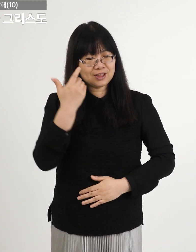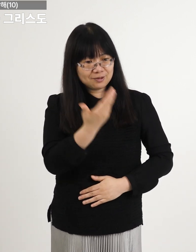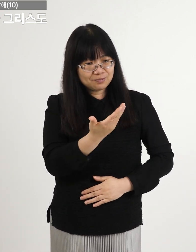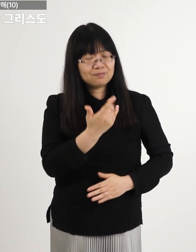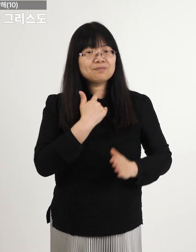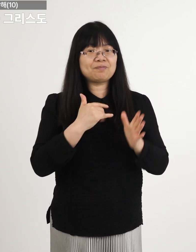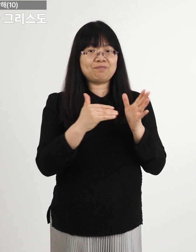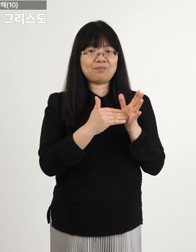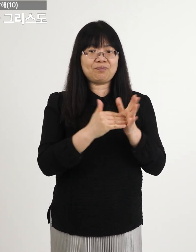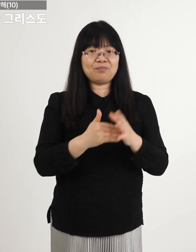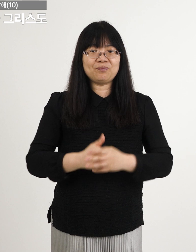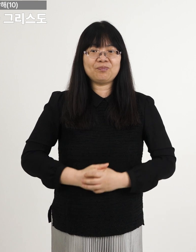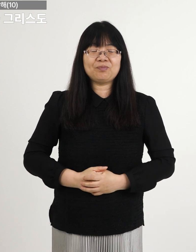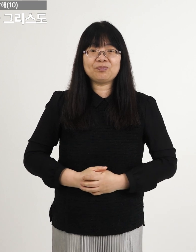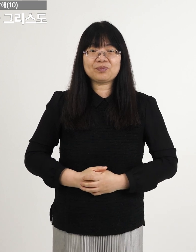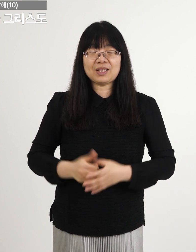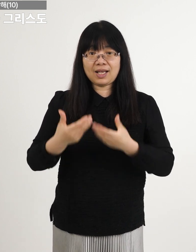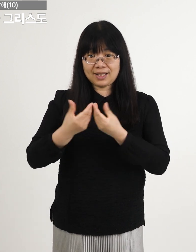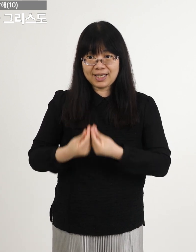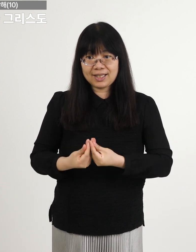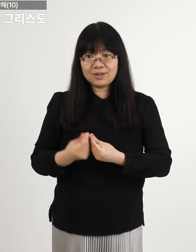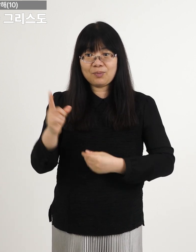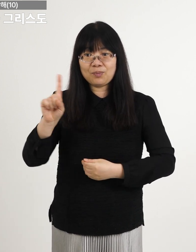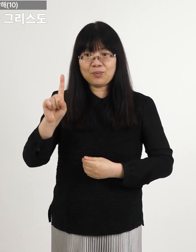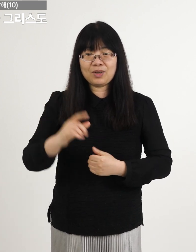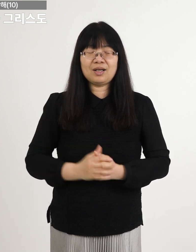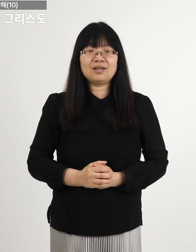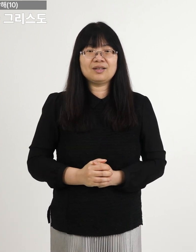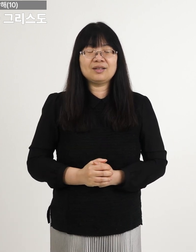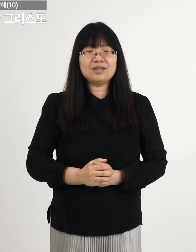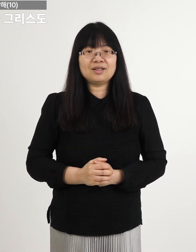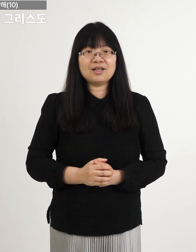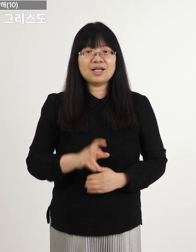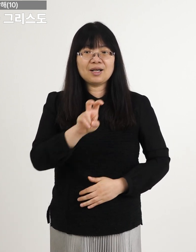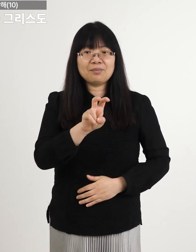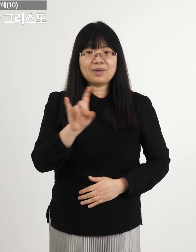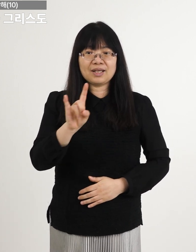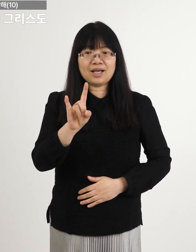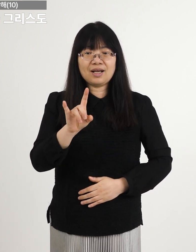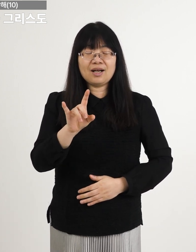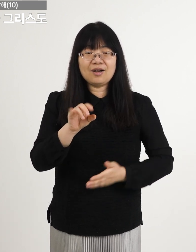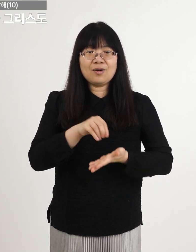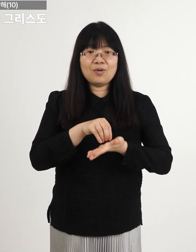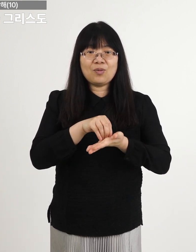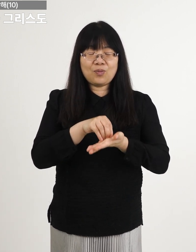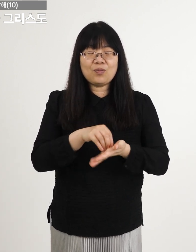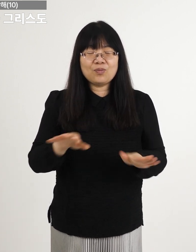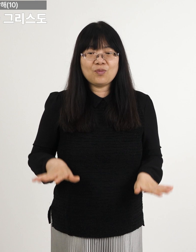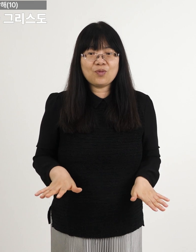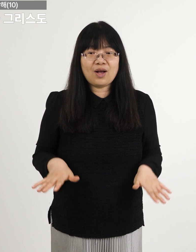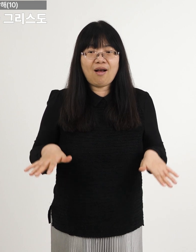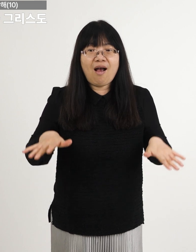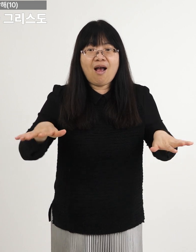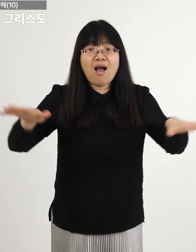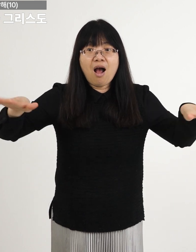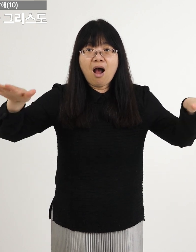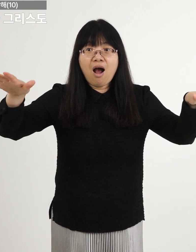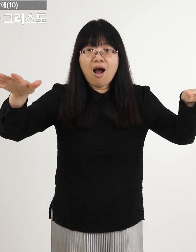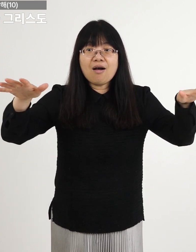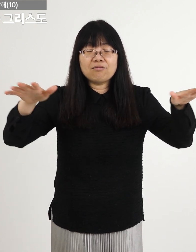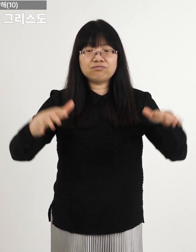했어요. 예를 들어서 매가 떠올라서 날개를 펼쳐 남쪽으로 향하는